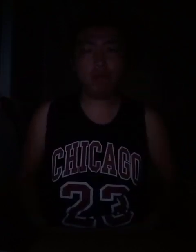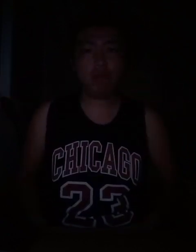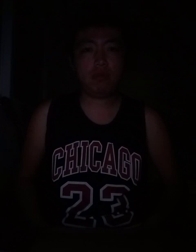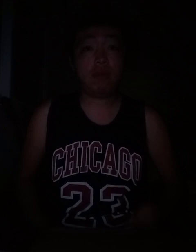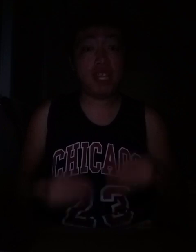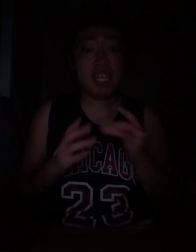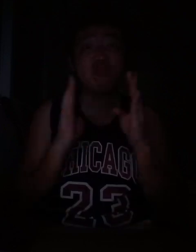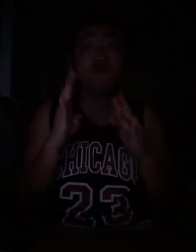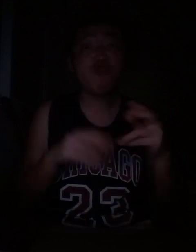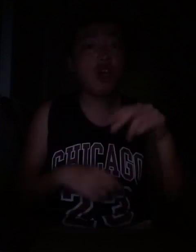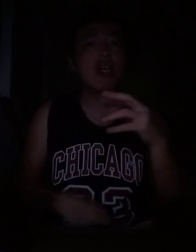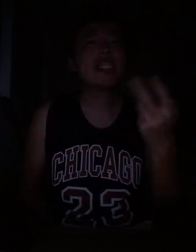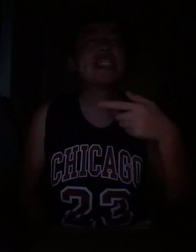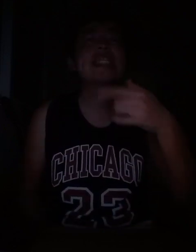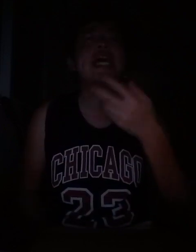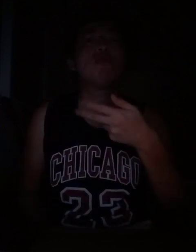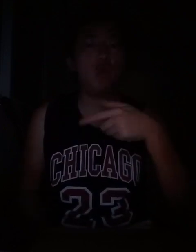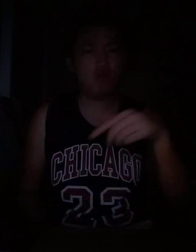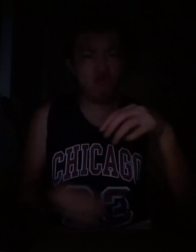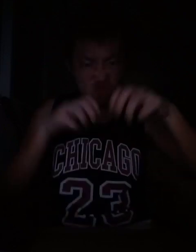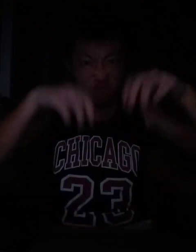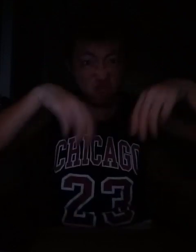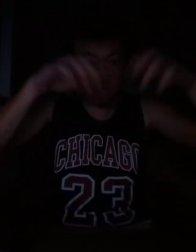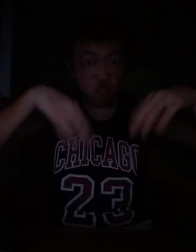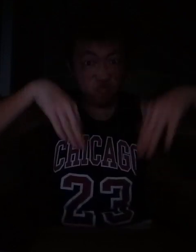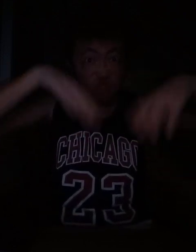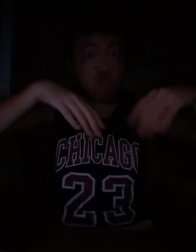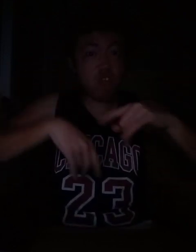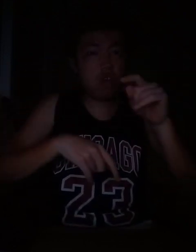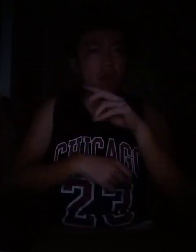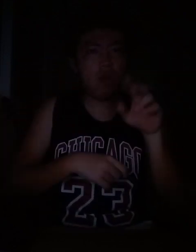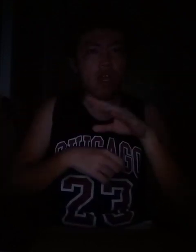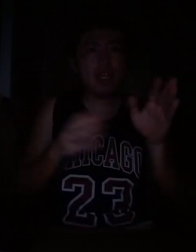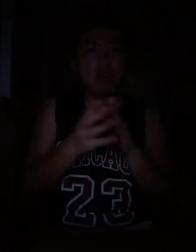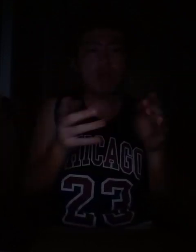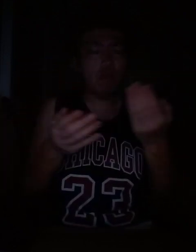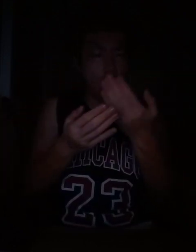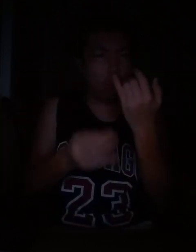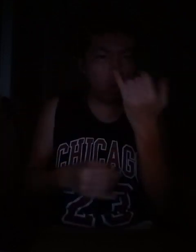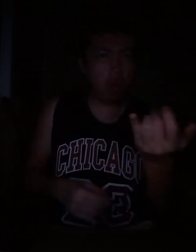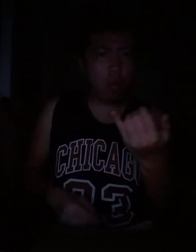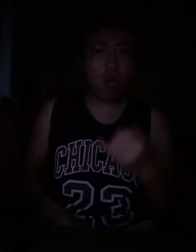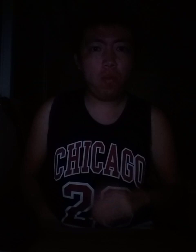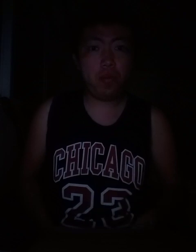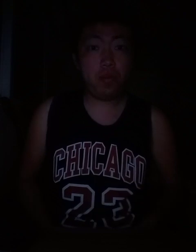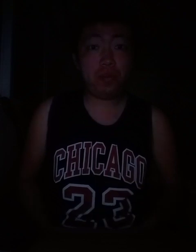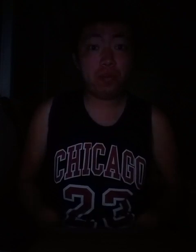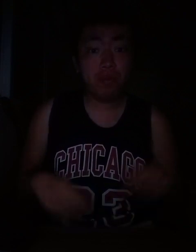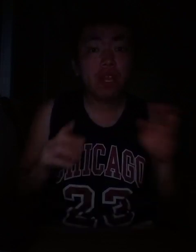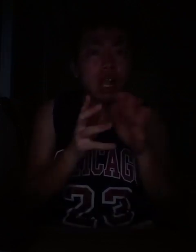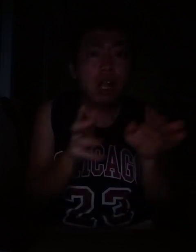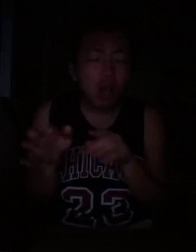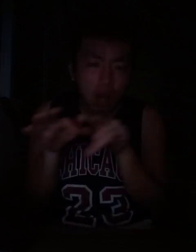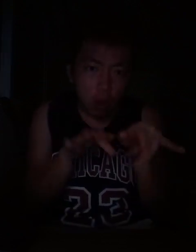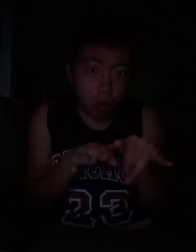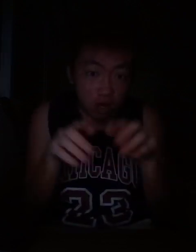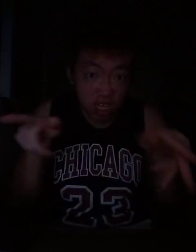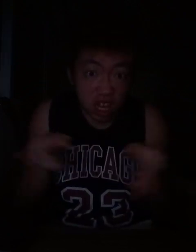지난해 9월 태풍 흰남노가 뿌린 물폭탄에 맞은 포항 냉천의 모습입니다. 인명구조에 장갑차까지 동원될